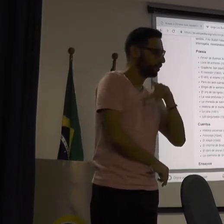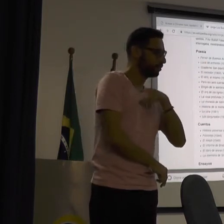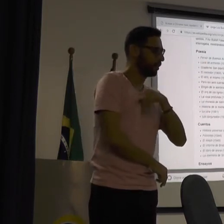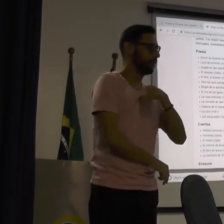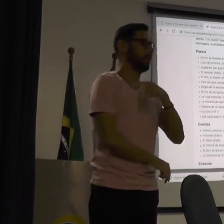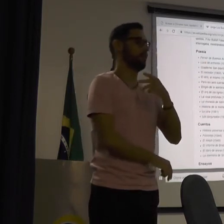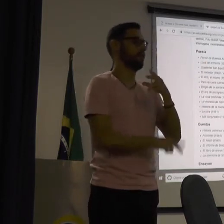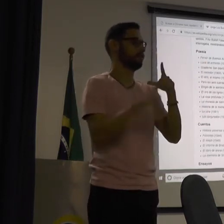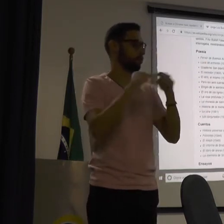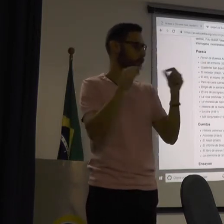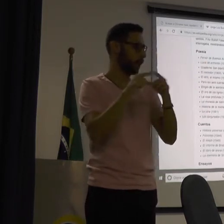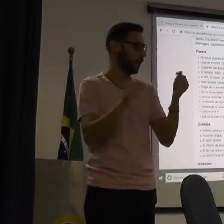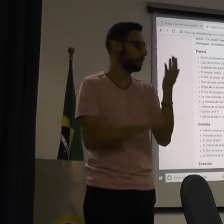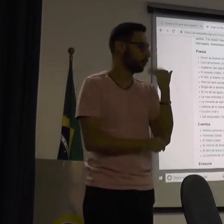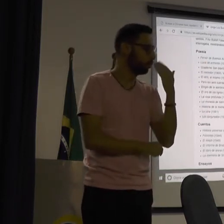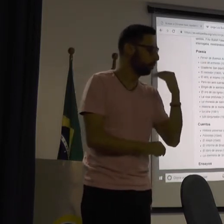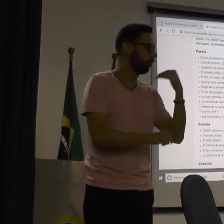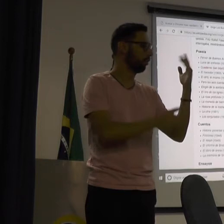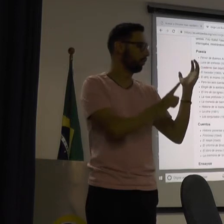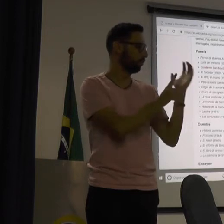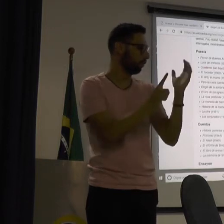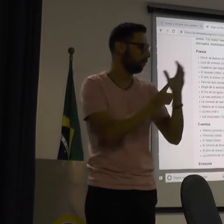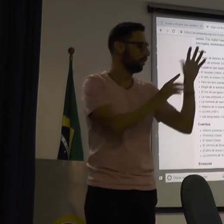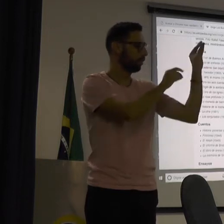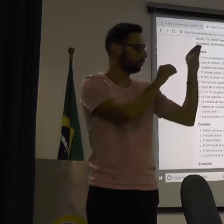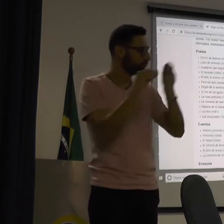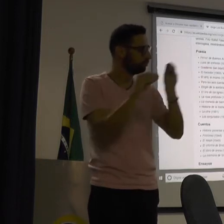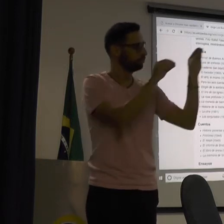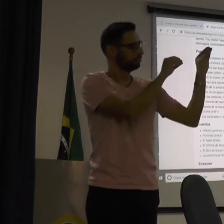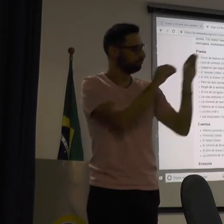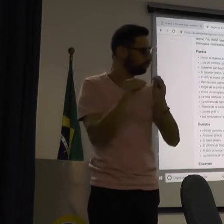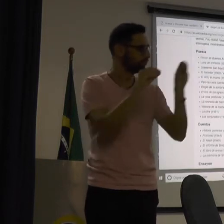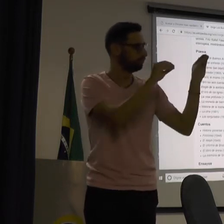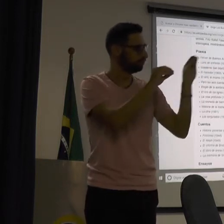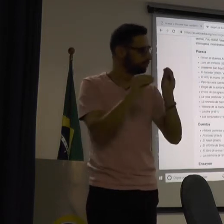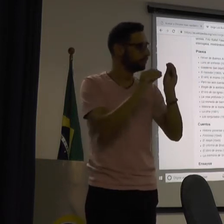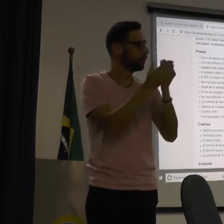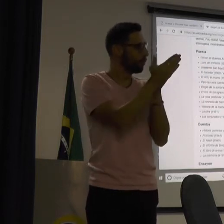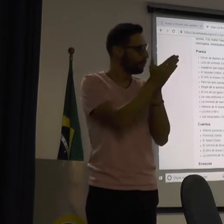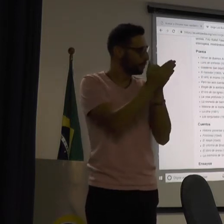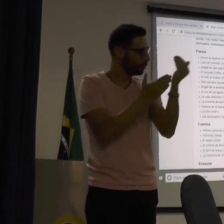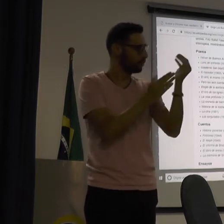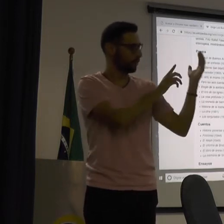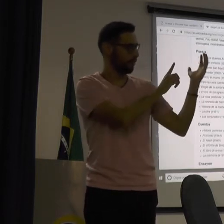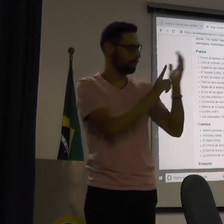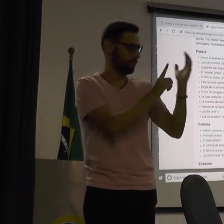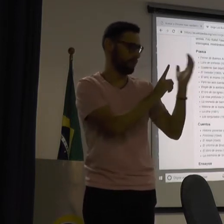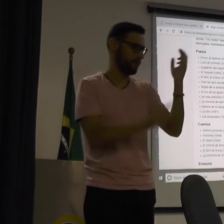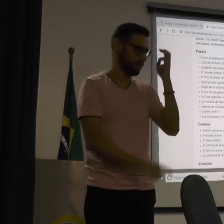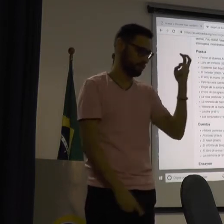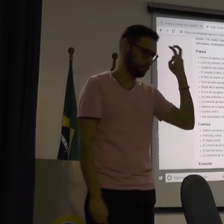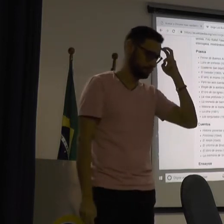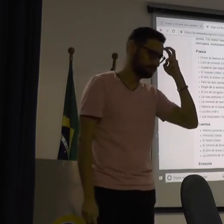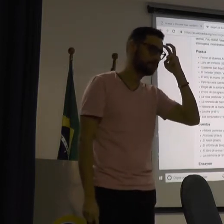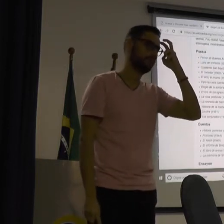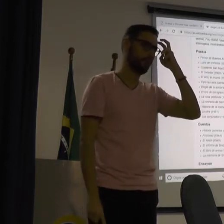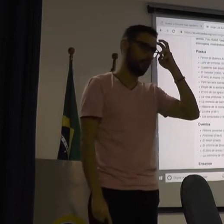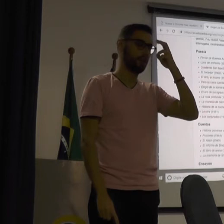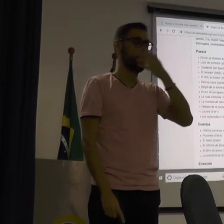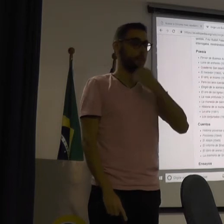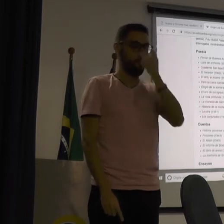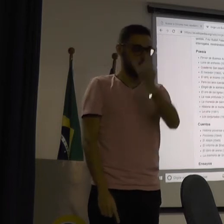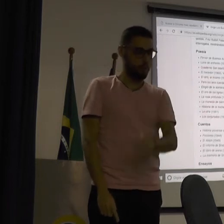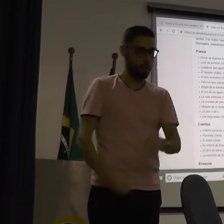mas a parte cultural não. E o Borges me deu, digamos, essa porta para o Oriente. Né? Eu